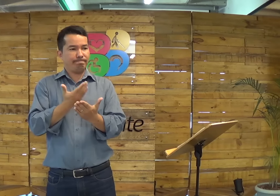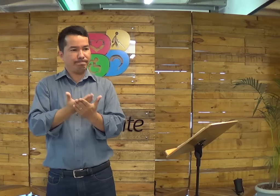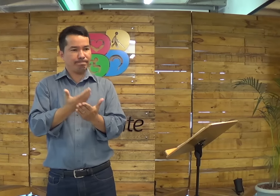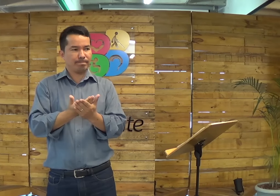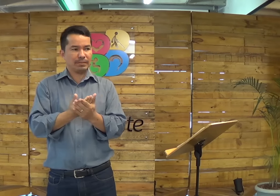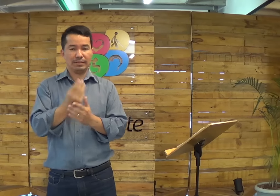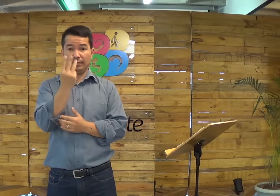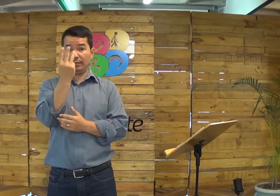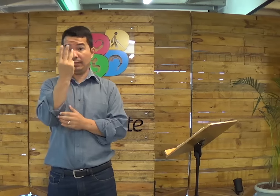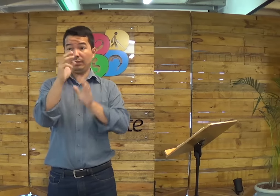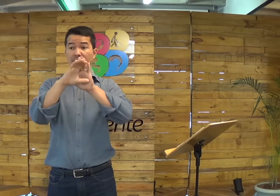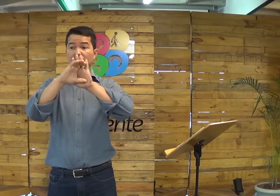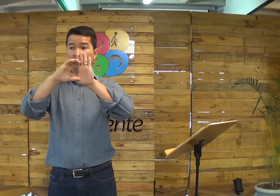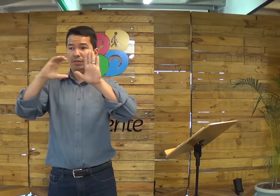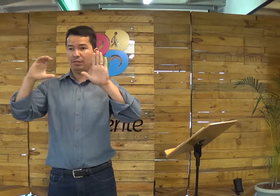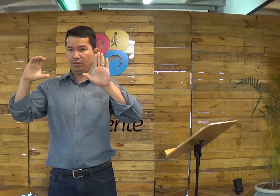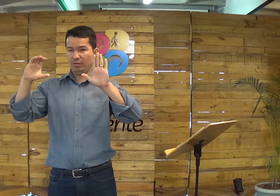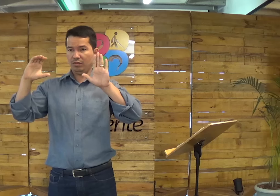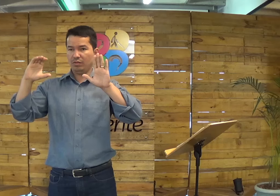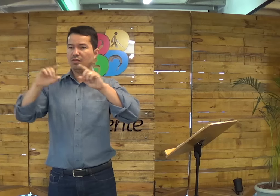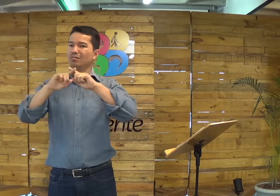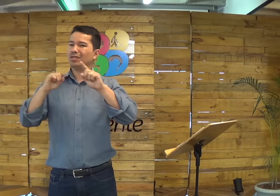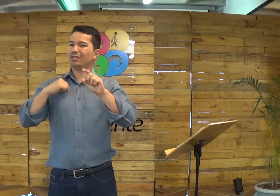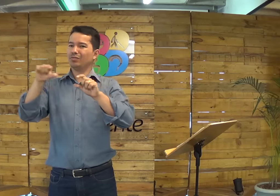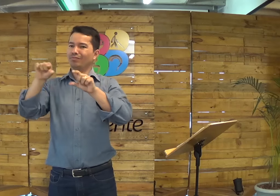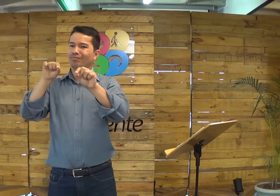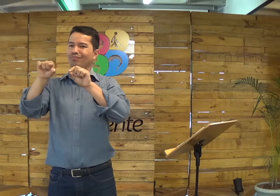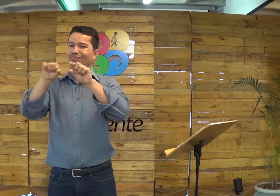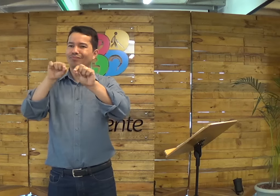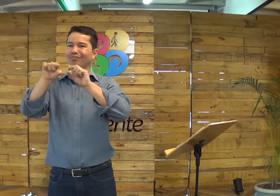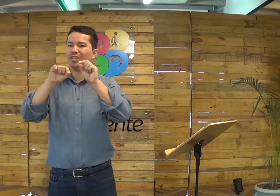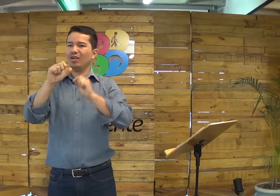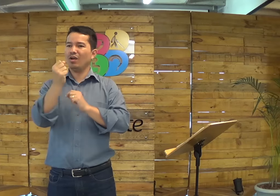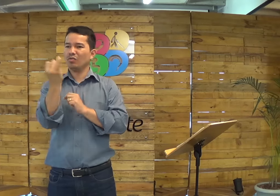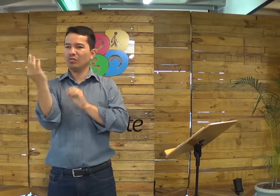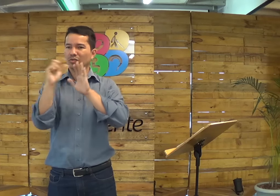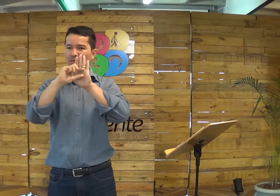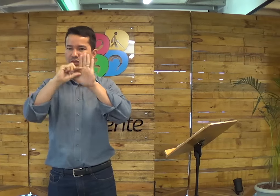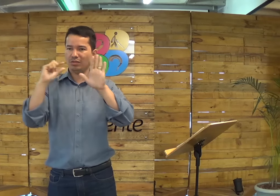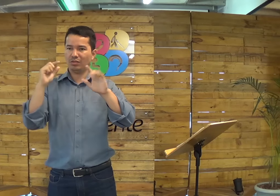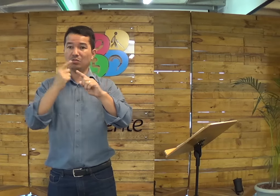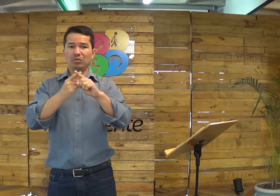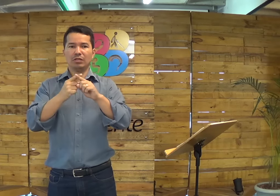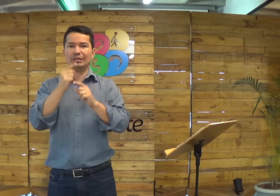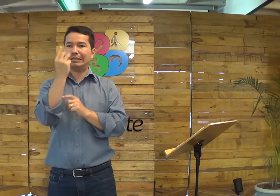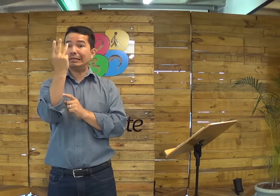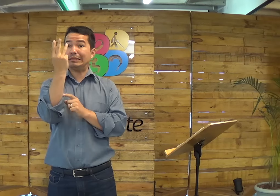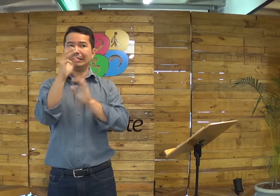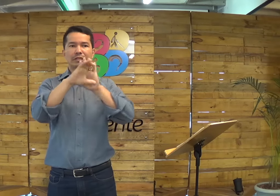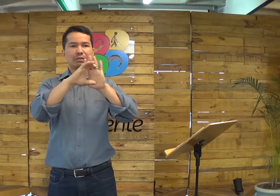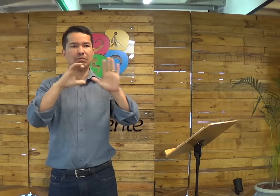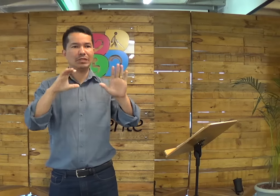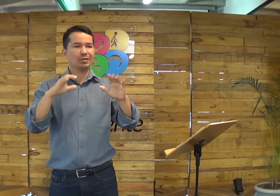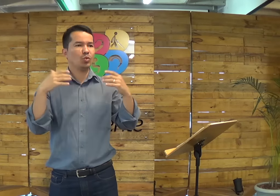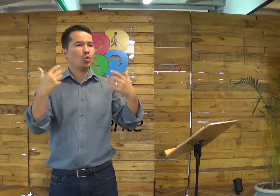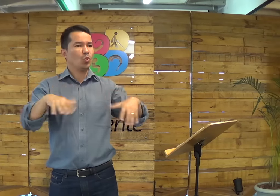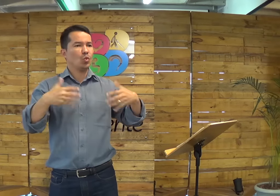ó Então hoje a gente vai estudar três capítulos só que eu escolhi alguns Versículos né porque